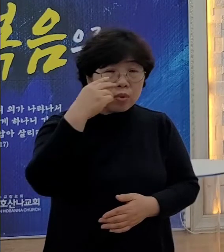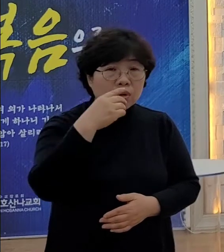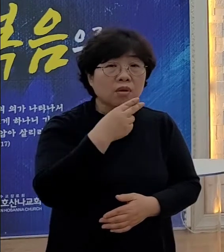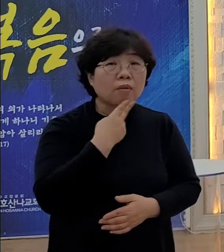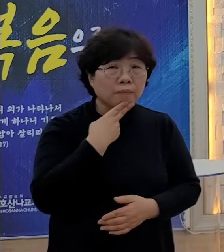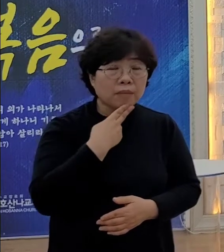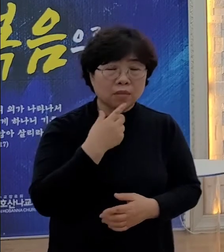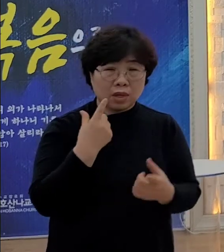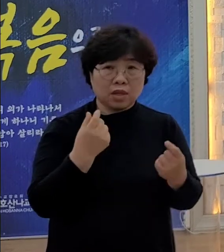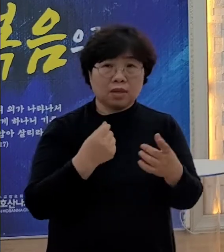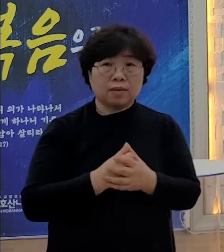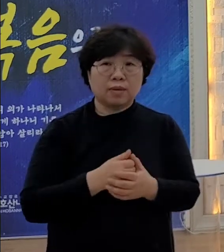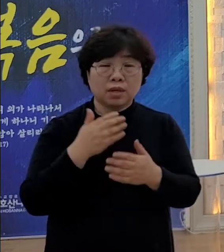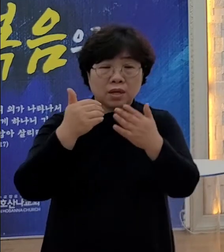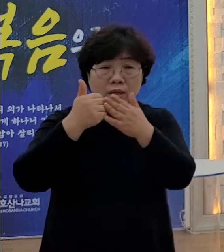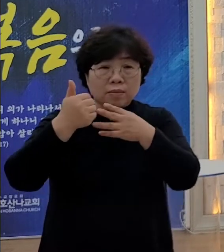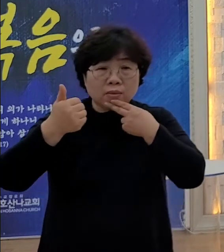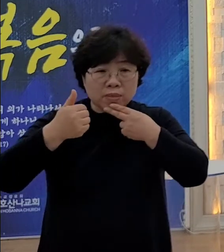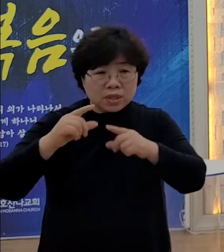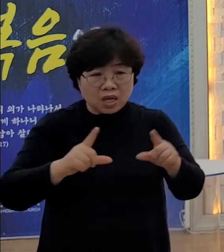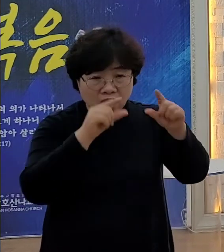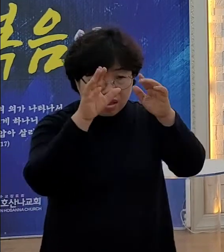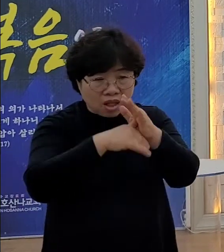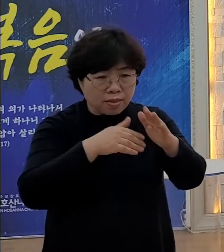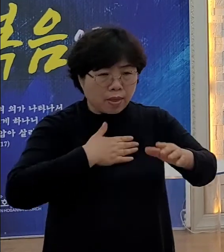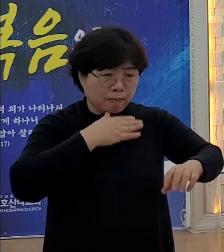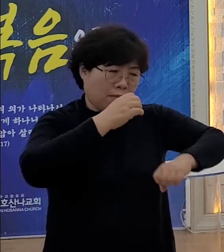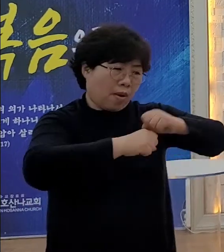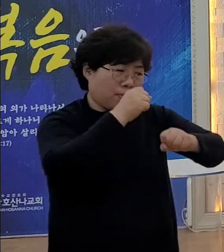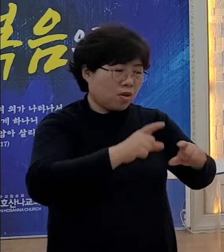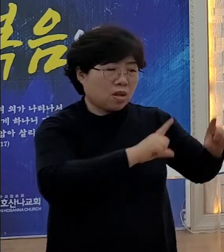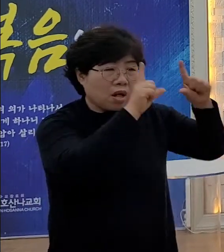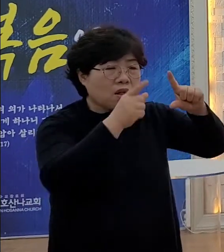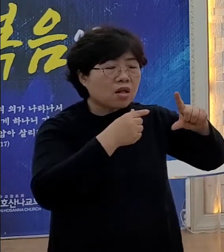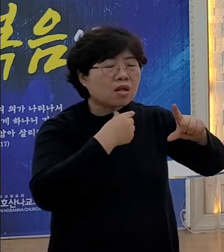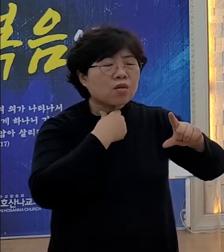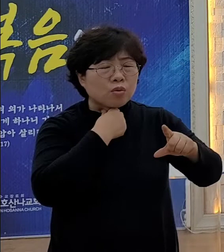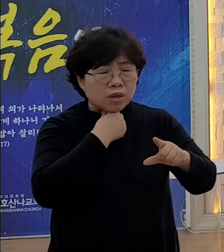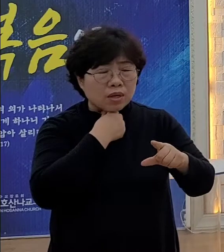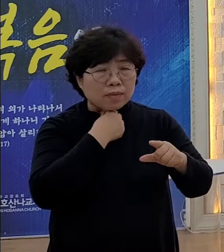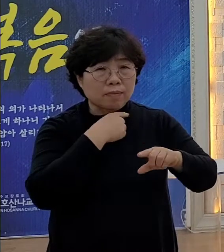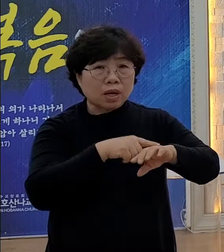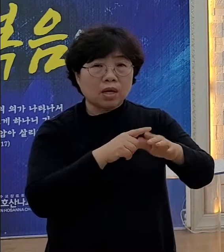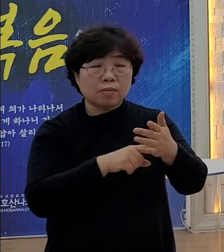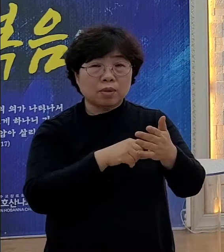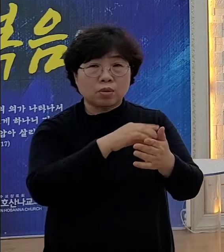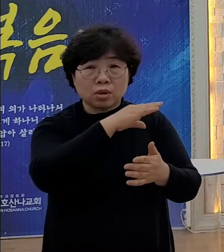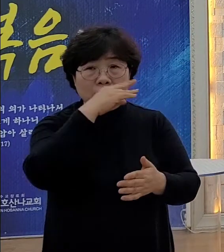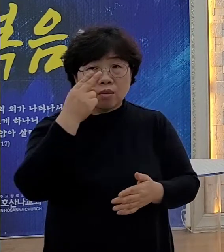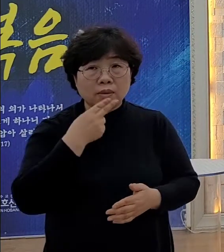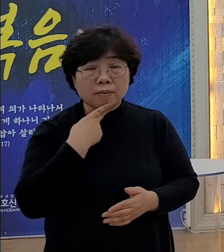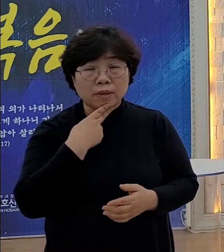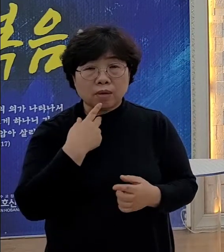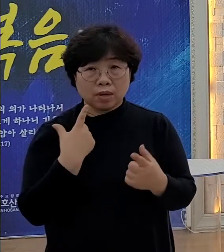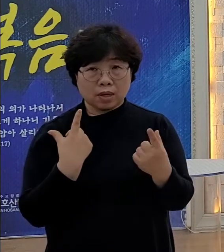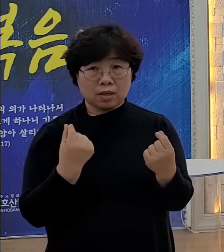살면 내가 어떻게 산다는 말이에요? 내 마음대로 살고 싶은 거예요. 이게 불경건이라는 거예요.